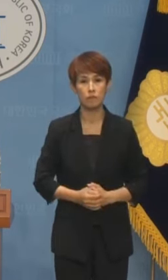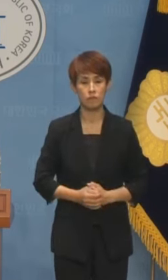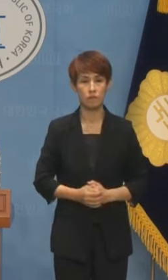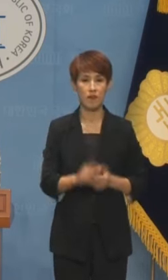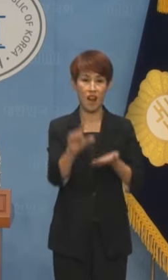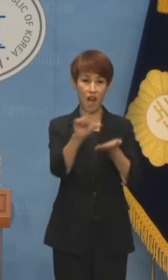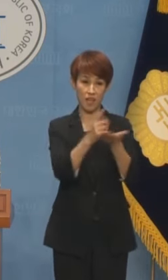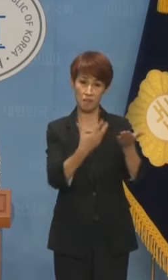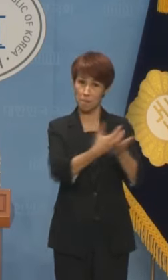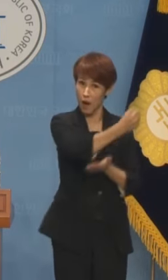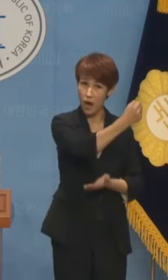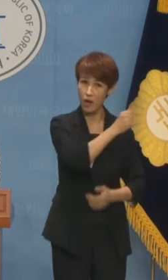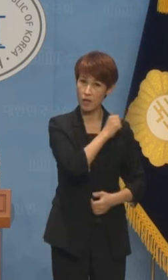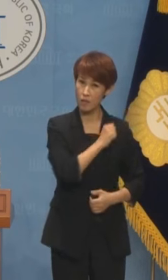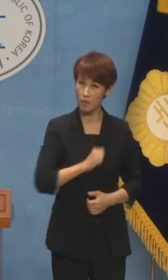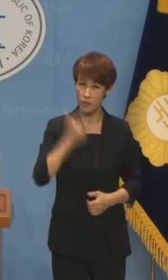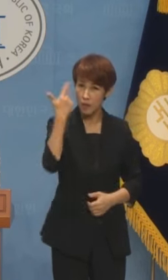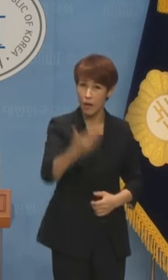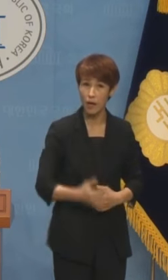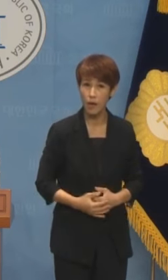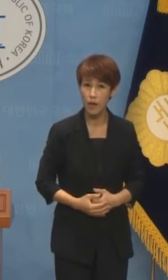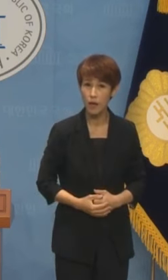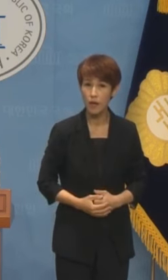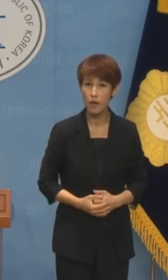라인 강탈도 인내해야 합니까?